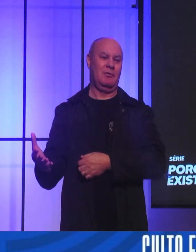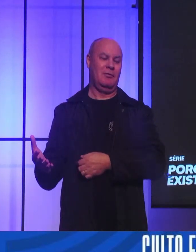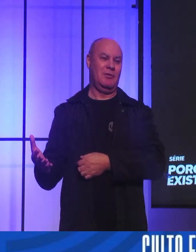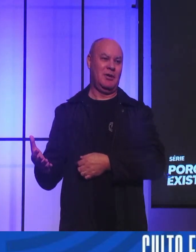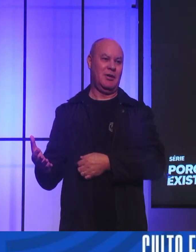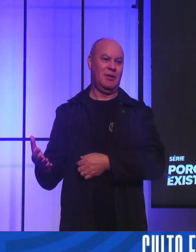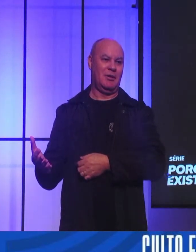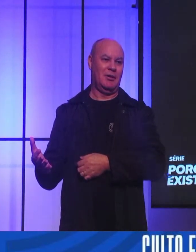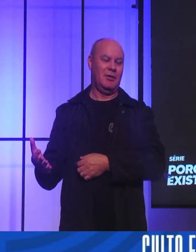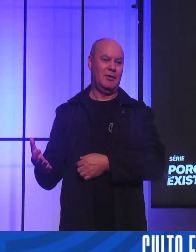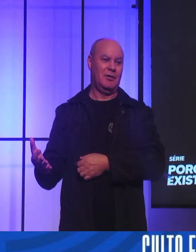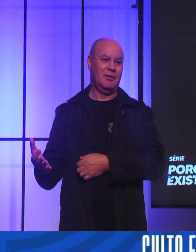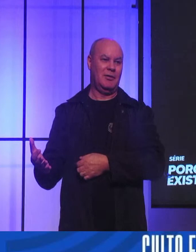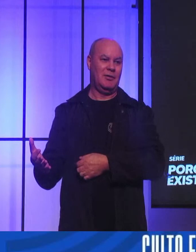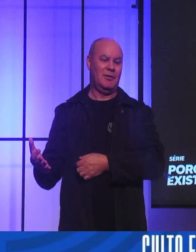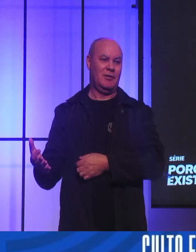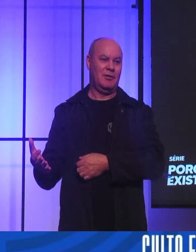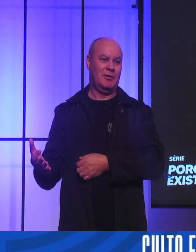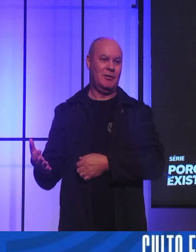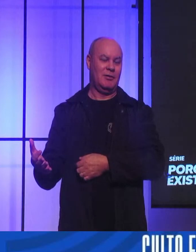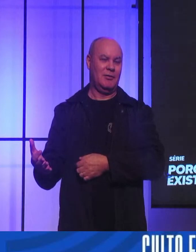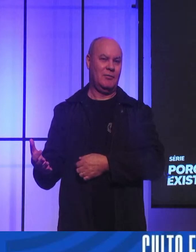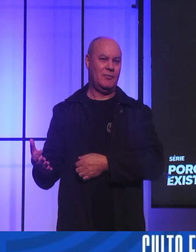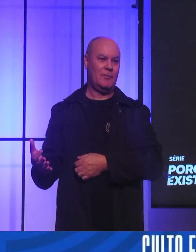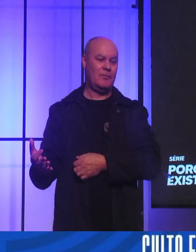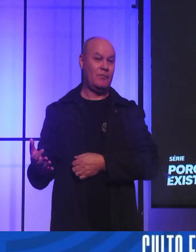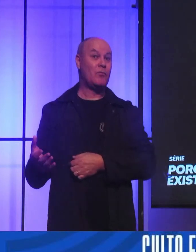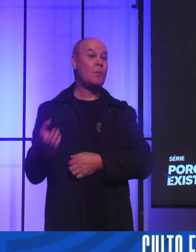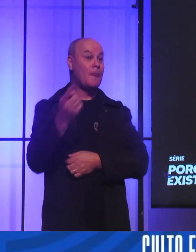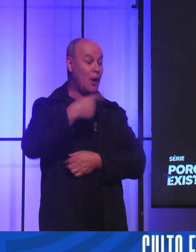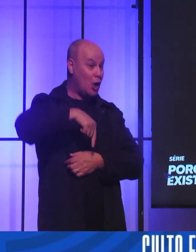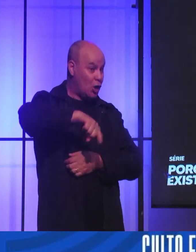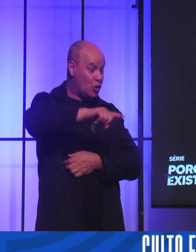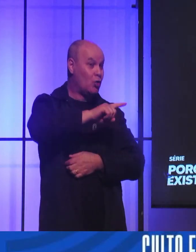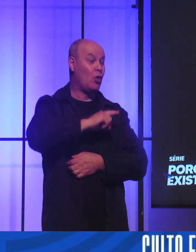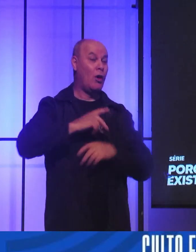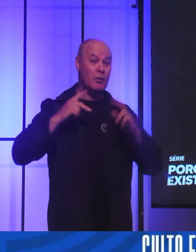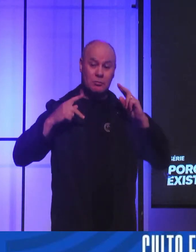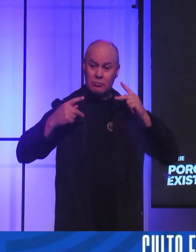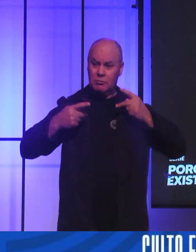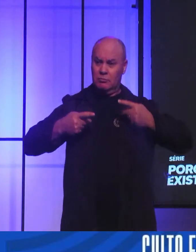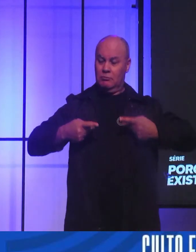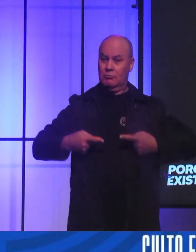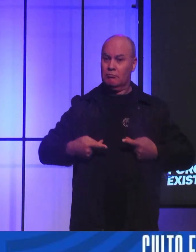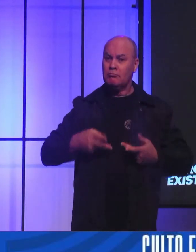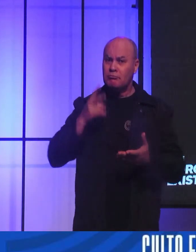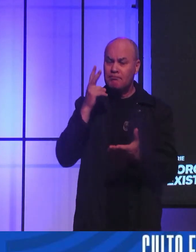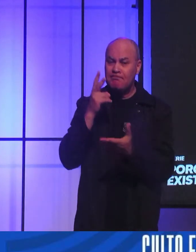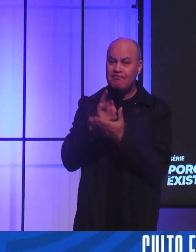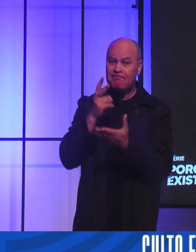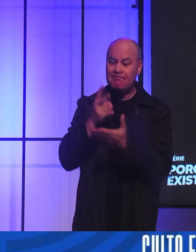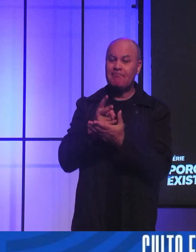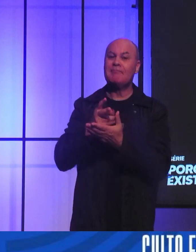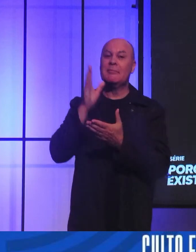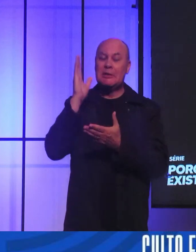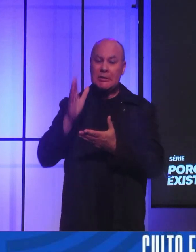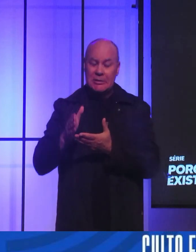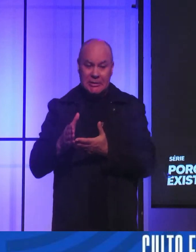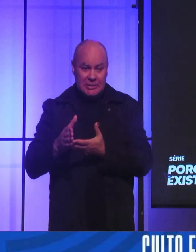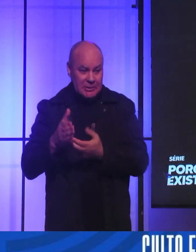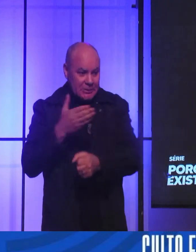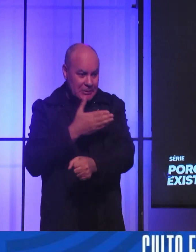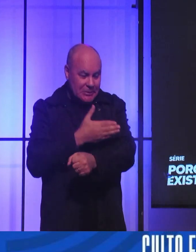Nós temos uma tendência de não queremos falar a respeito disso, mas é preciso que você, mesmo